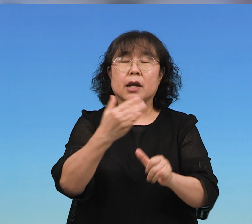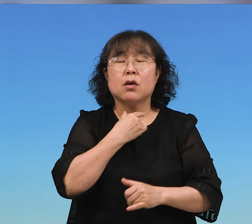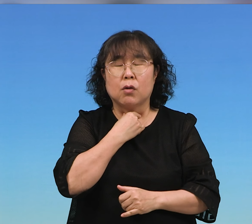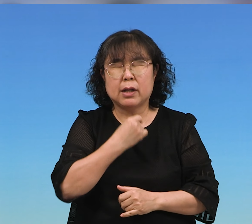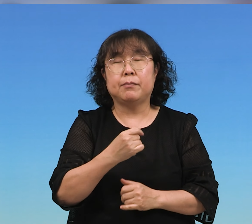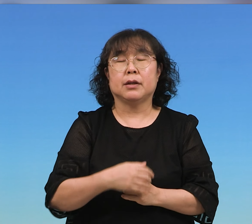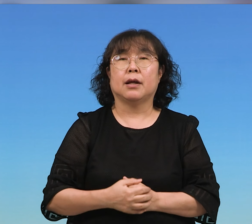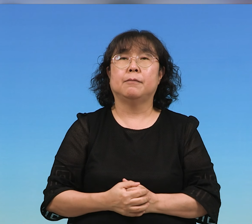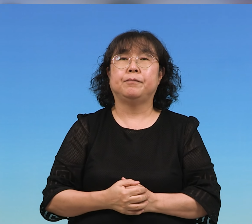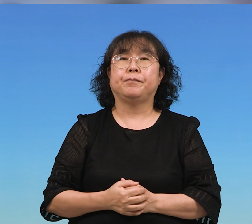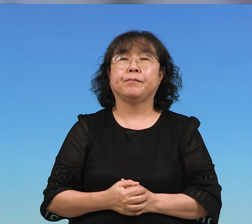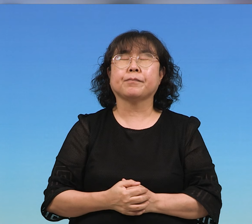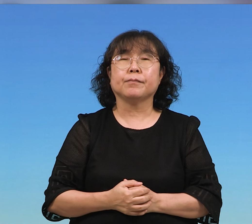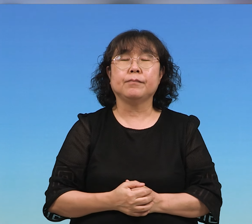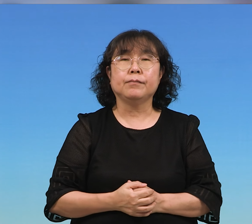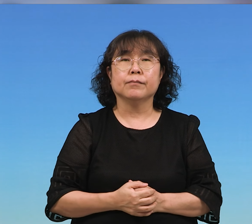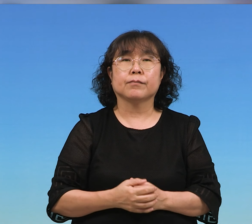교회들 되기를 바랍니다.